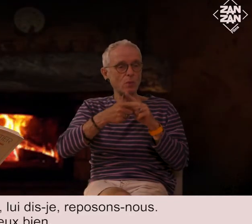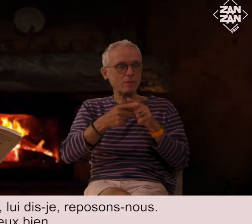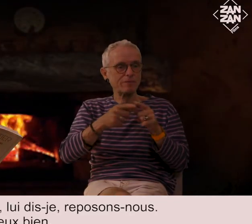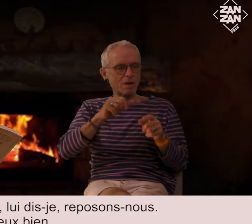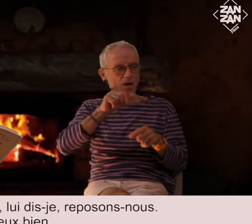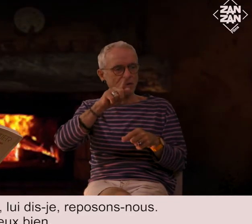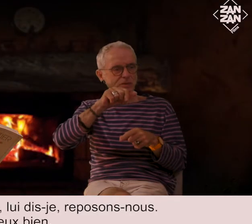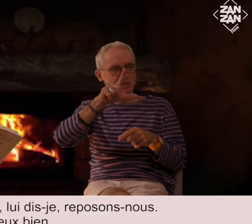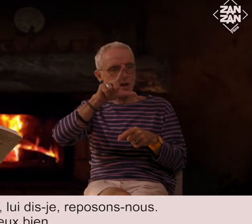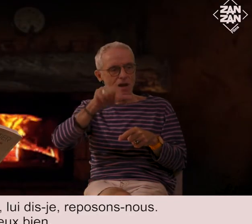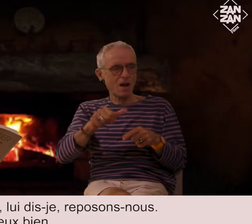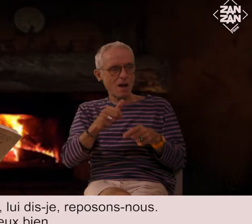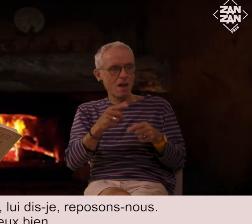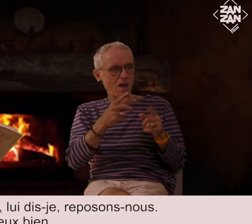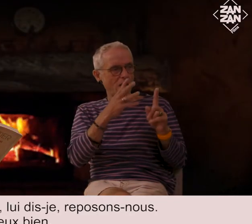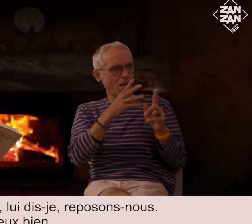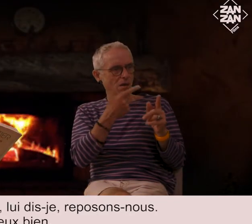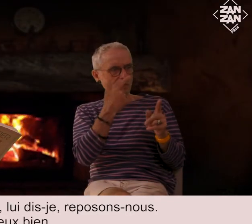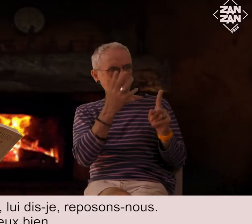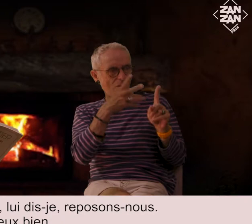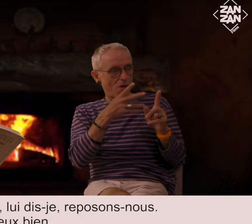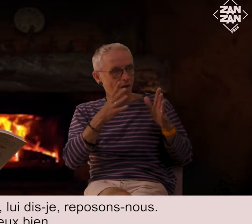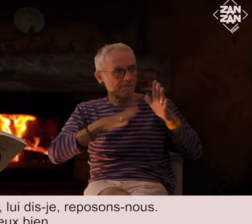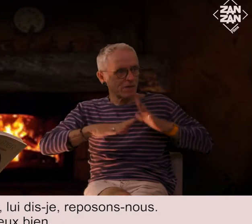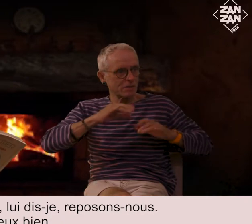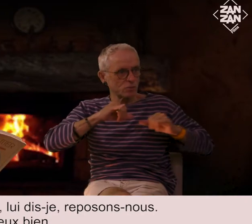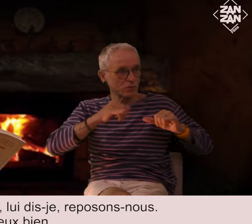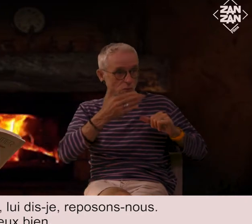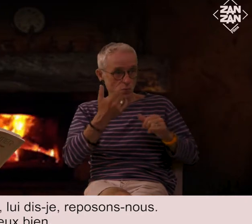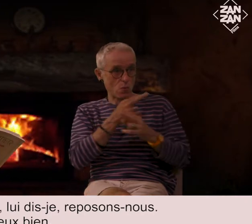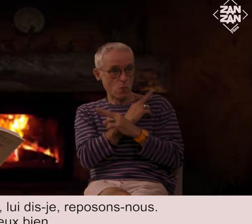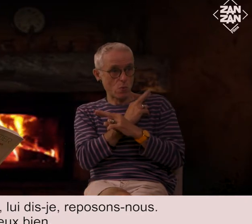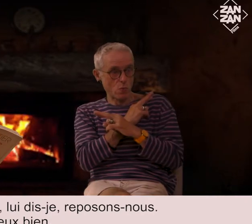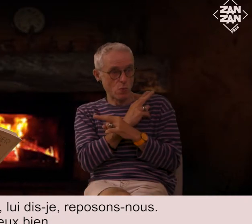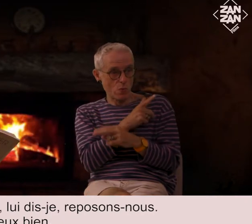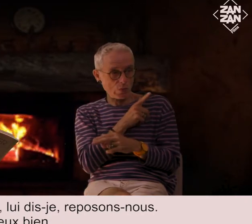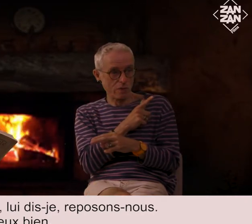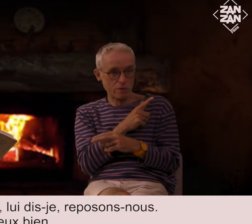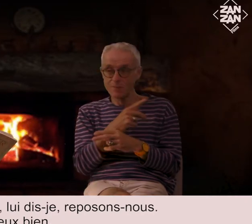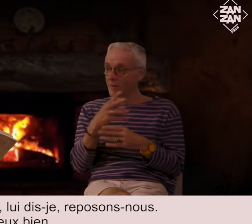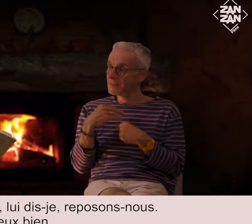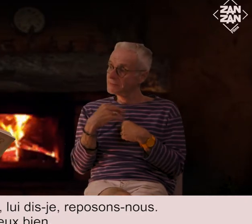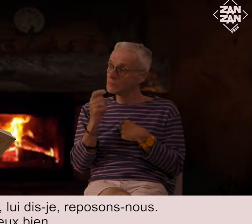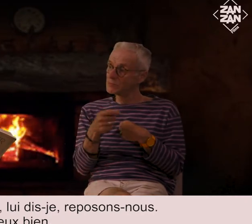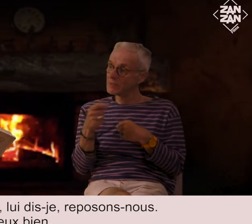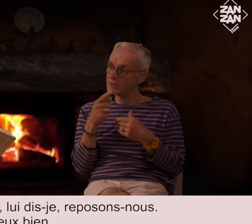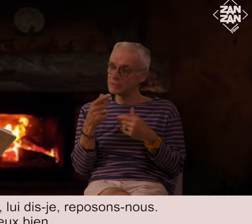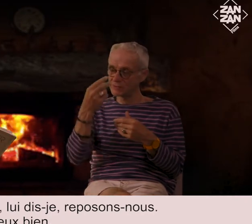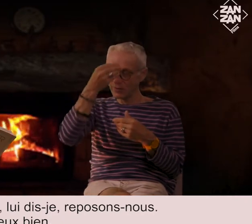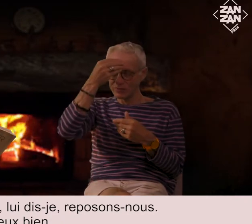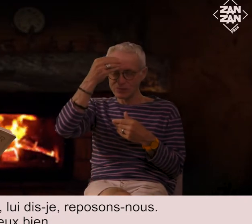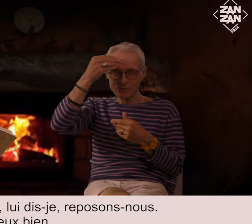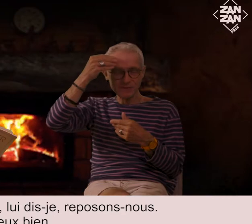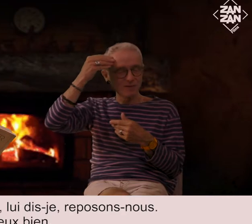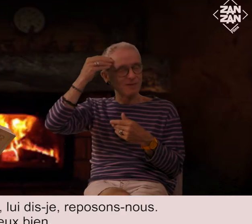Angela vous êtes las lui dis-je reposons-nous je le veux bien répondit-elle en s'essuyant le front